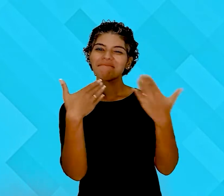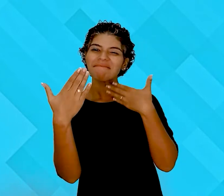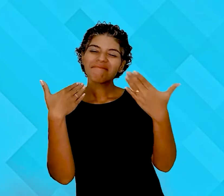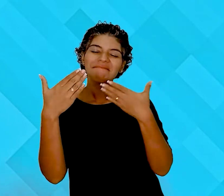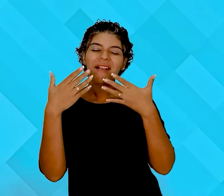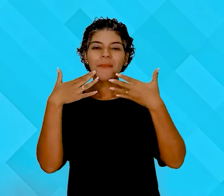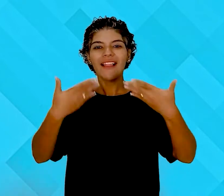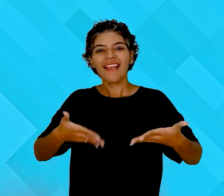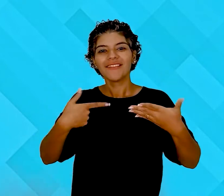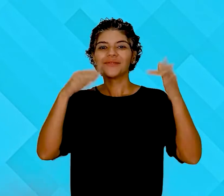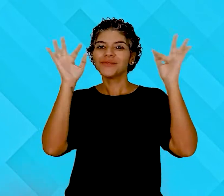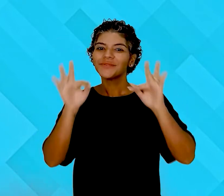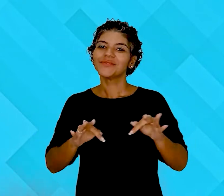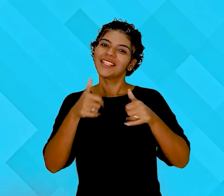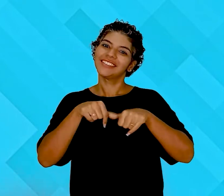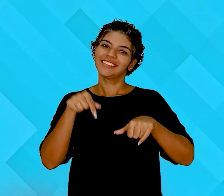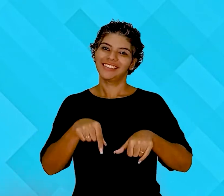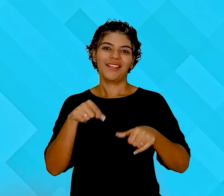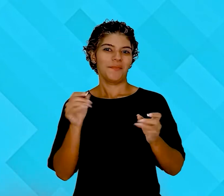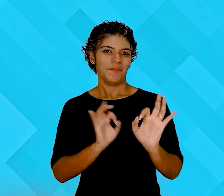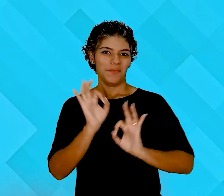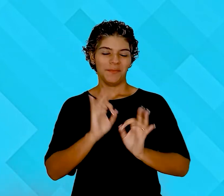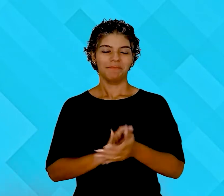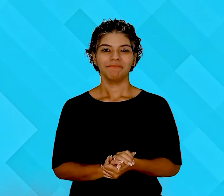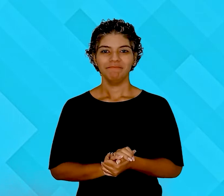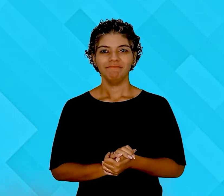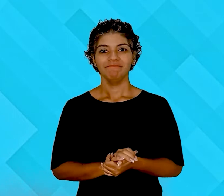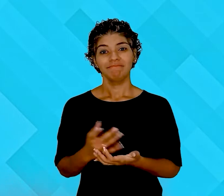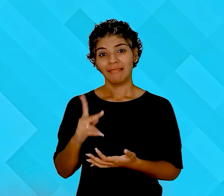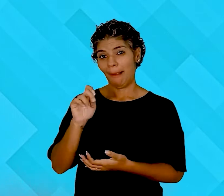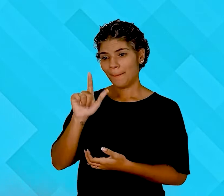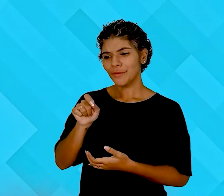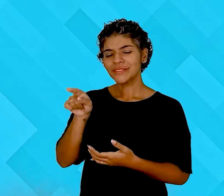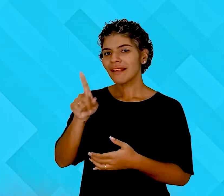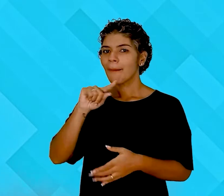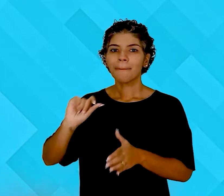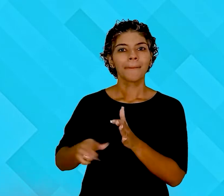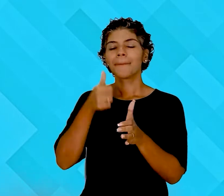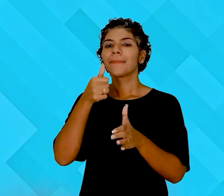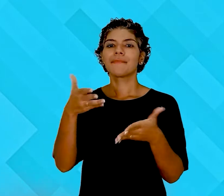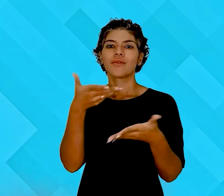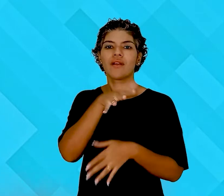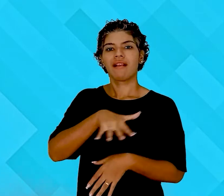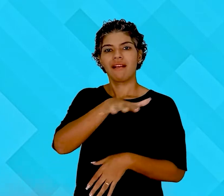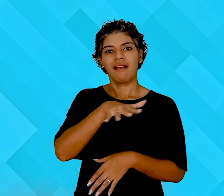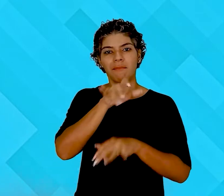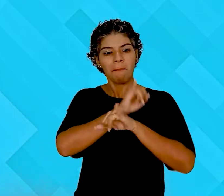parte desse projeto de vocês. Paula, como pioneira na área de marketing digital, conta pra gente, o que você julga mais importante